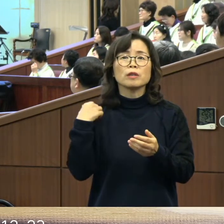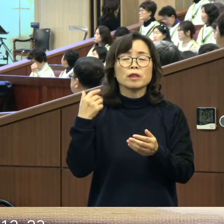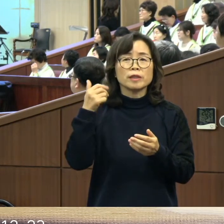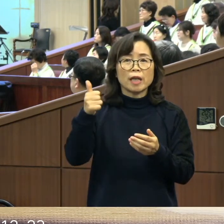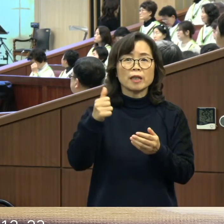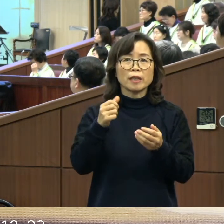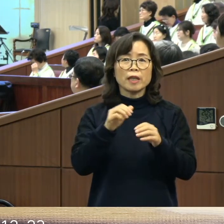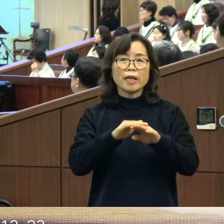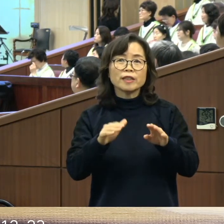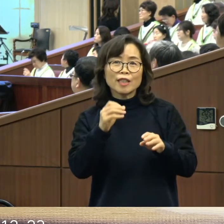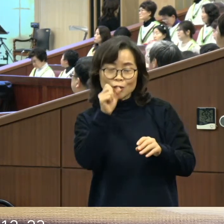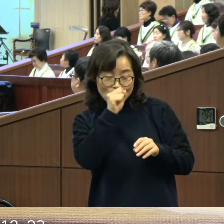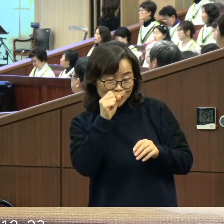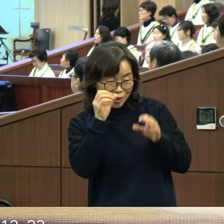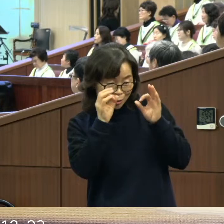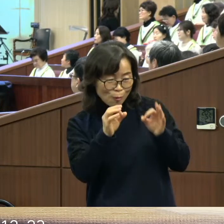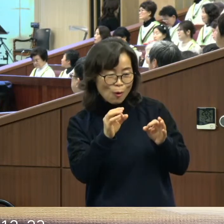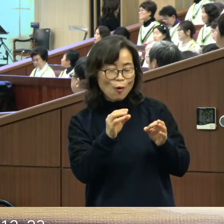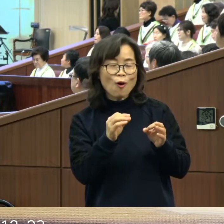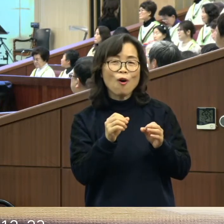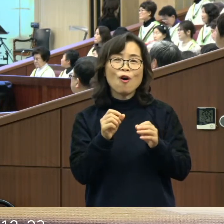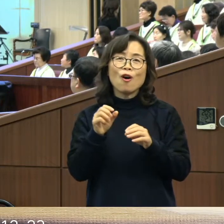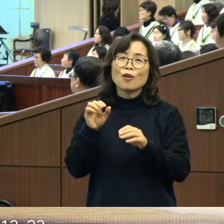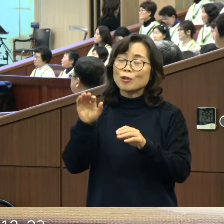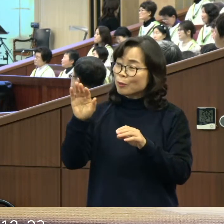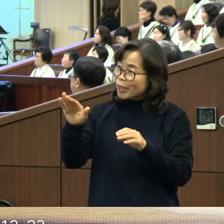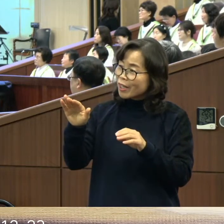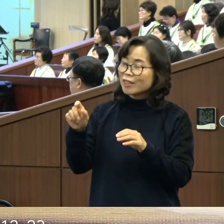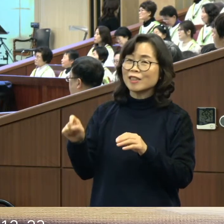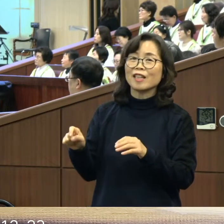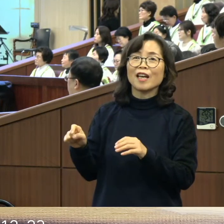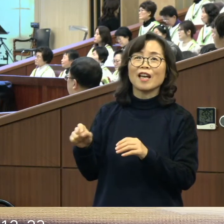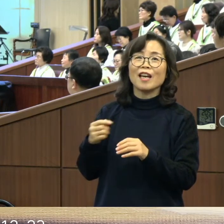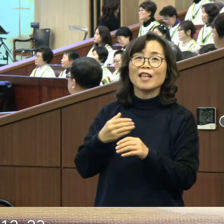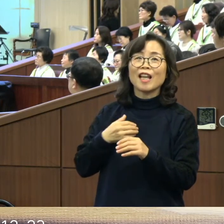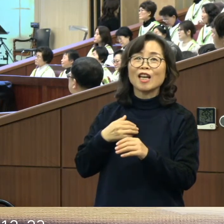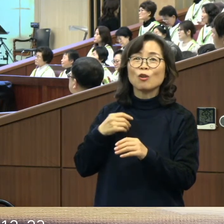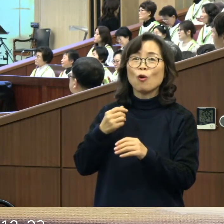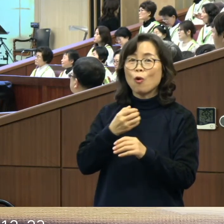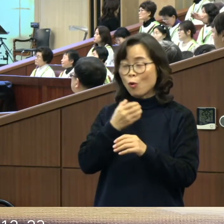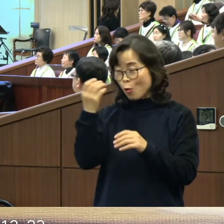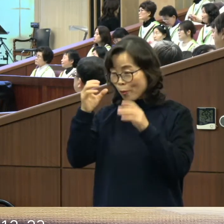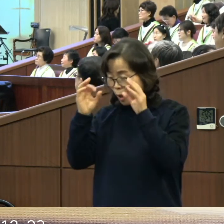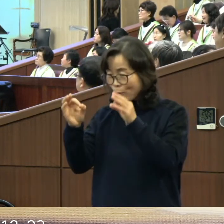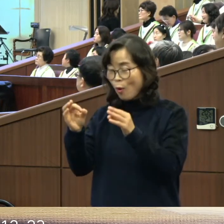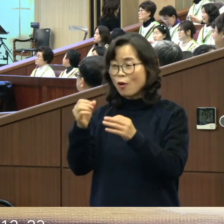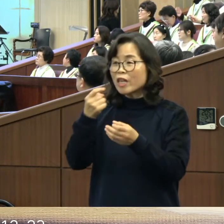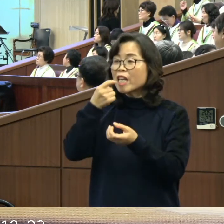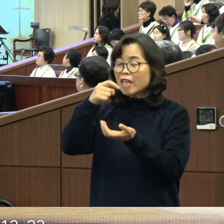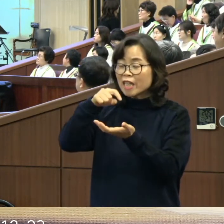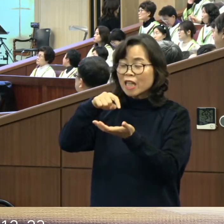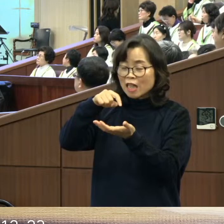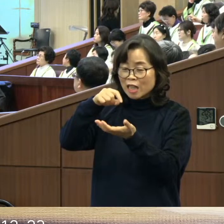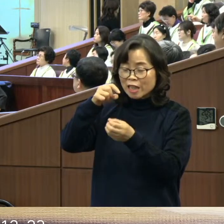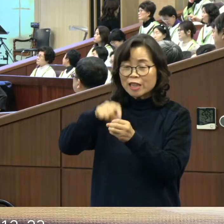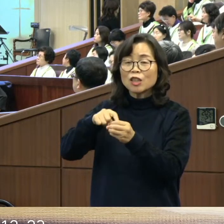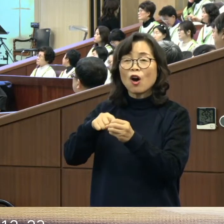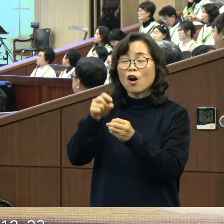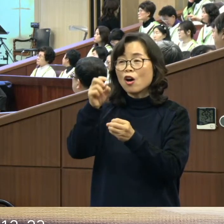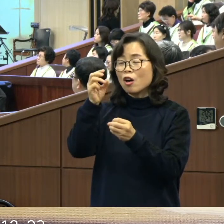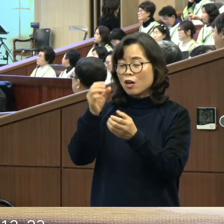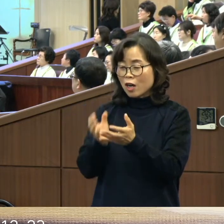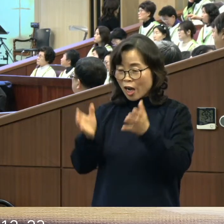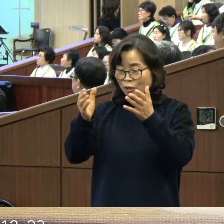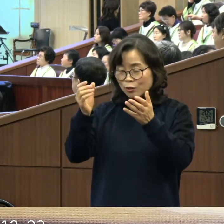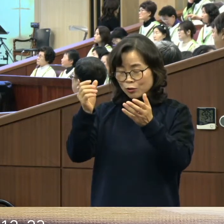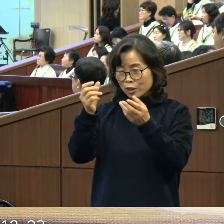해석이 좋은 것을 보고 요셉에게 이르되 나도 꿈에 보니 흰떡 세 강줄이가 내